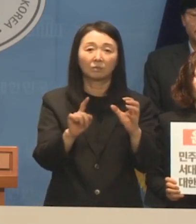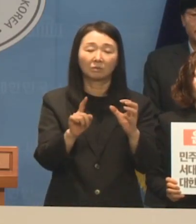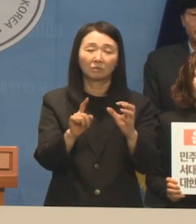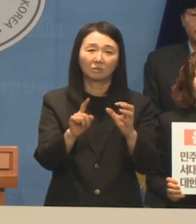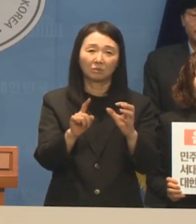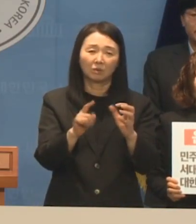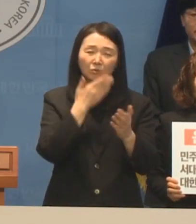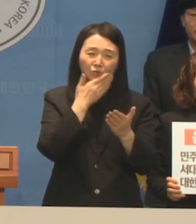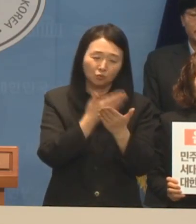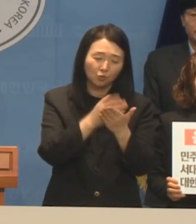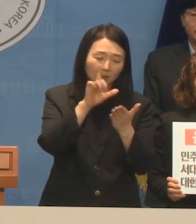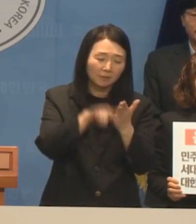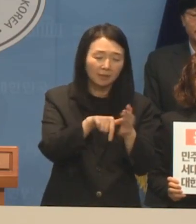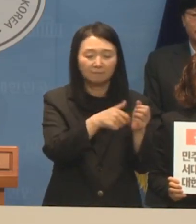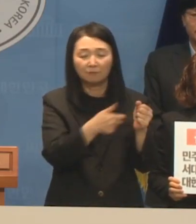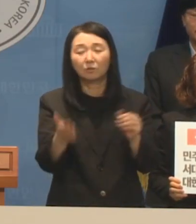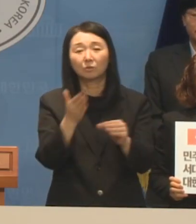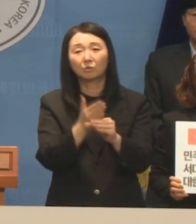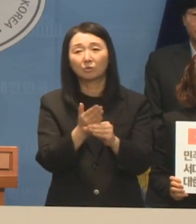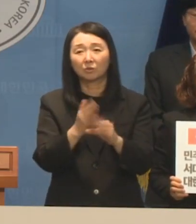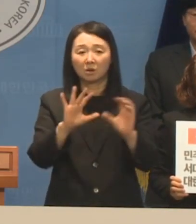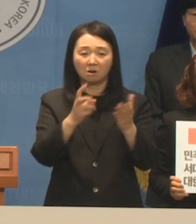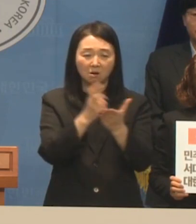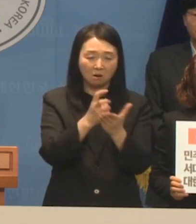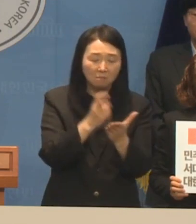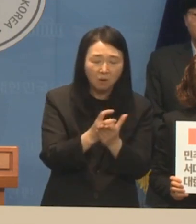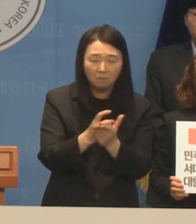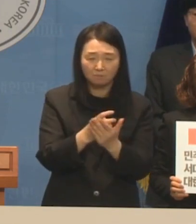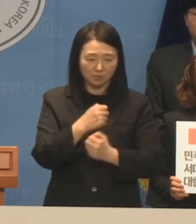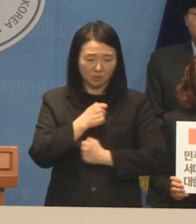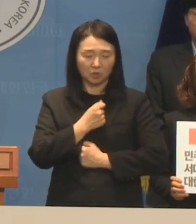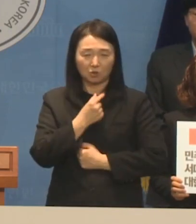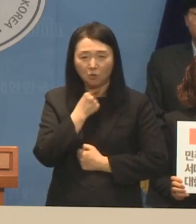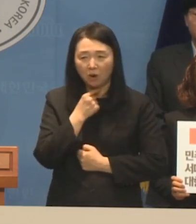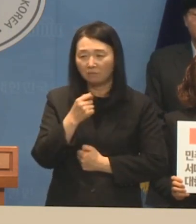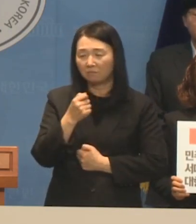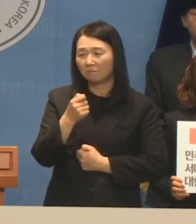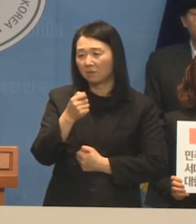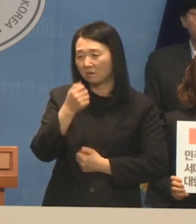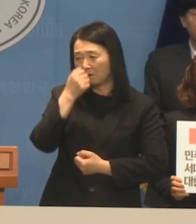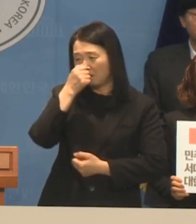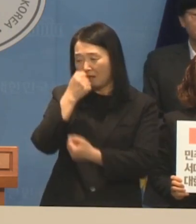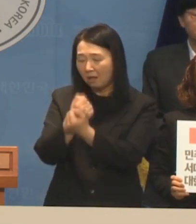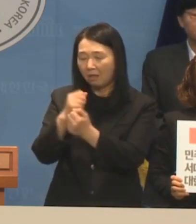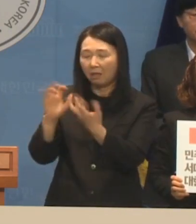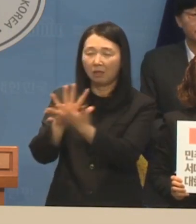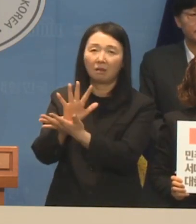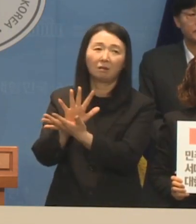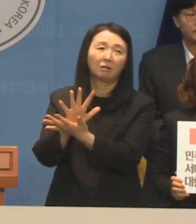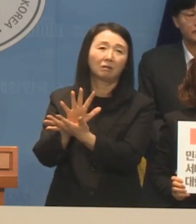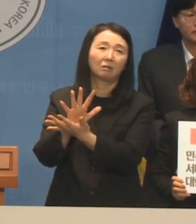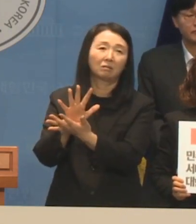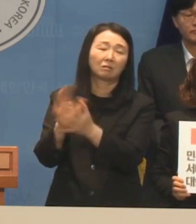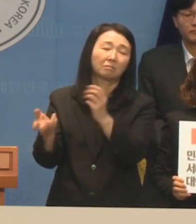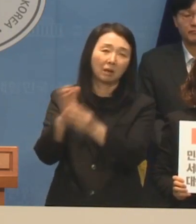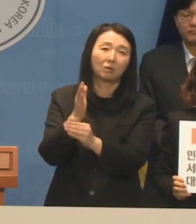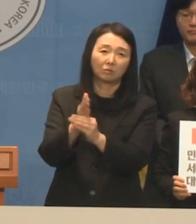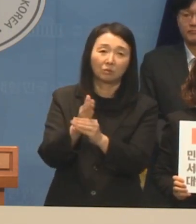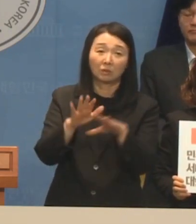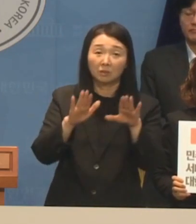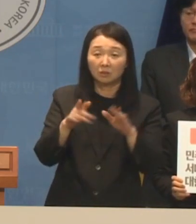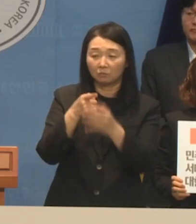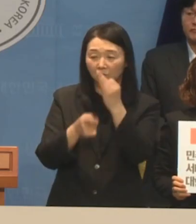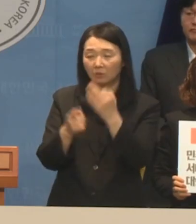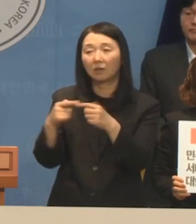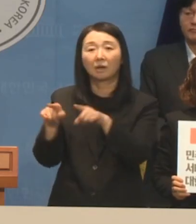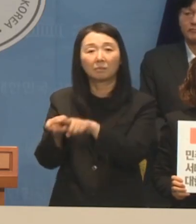운명의 시간이 흐르고 있습니다. 헌법수호 세력과 위헌 내란 세력의 총역전입니다. 지금 우리는